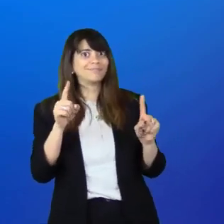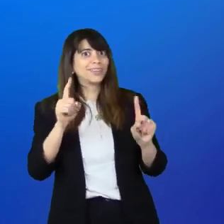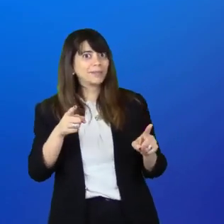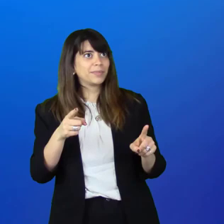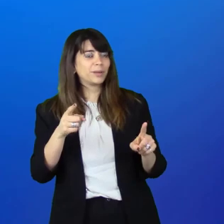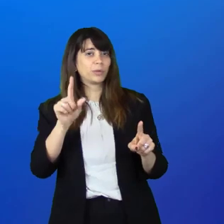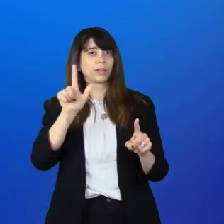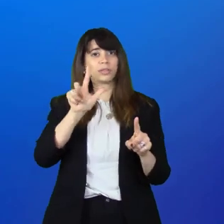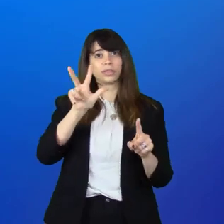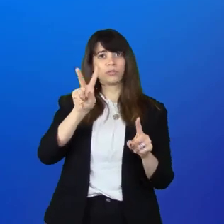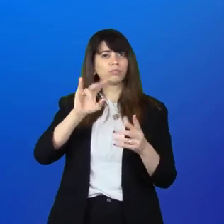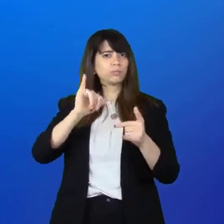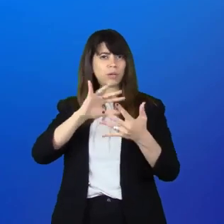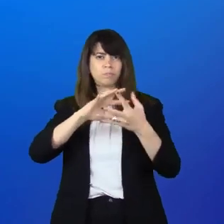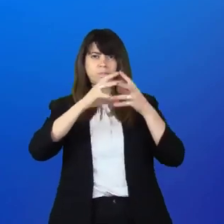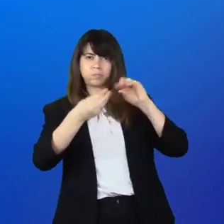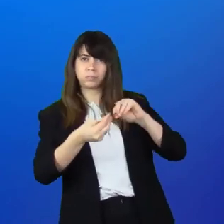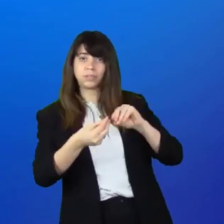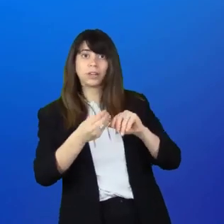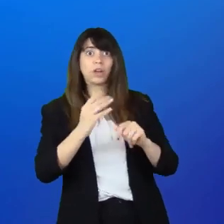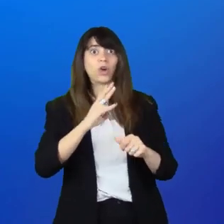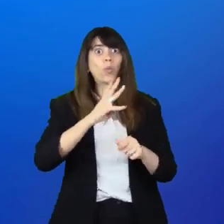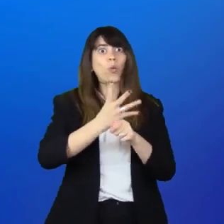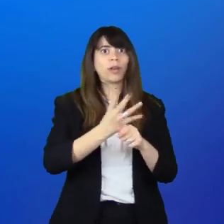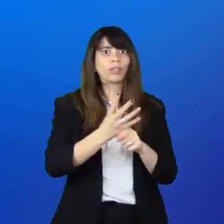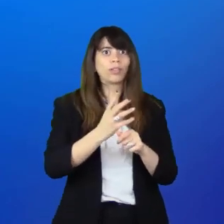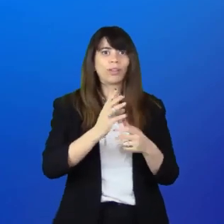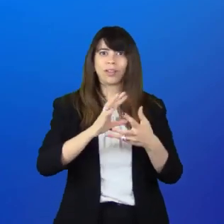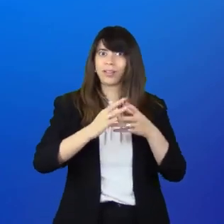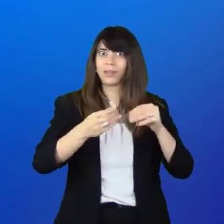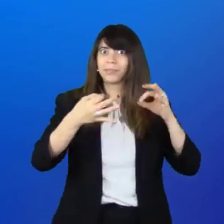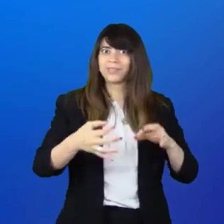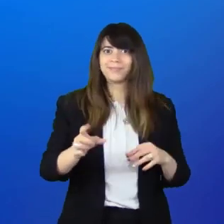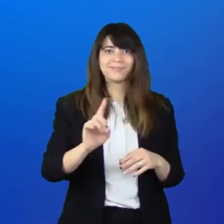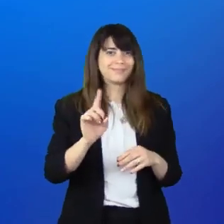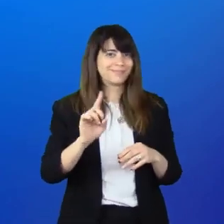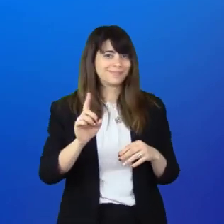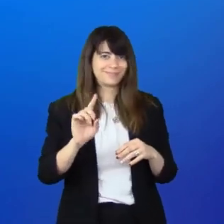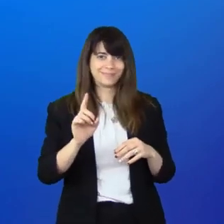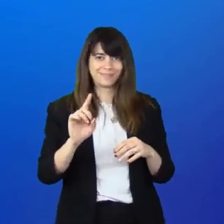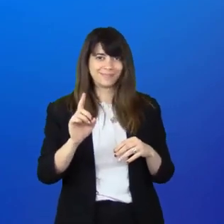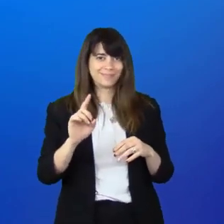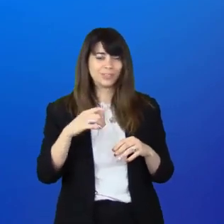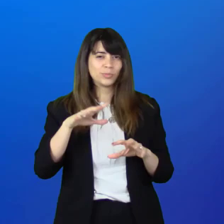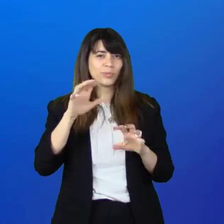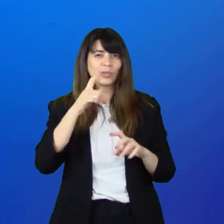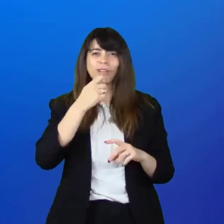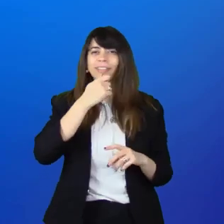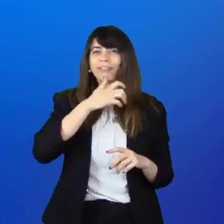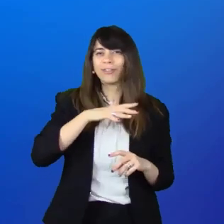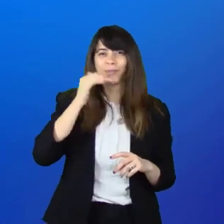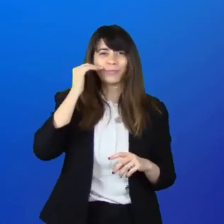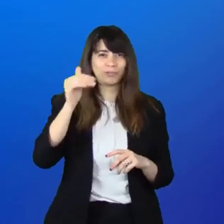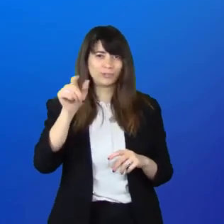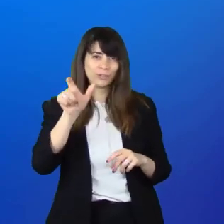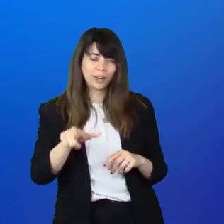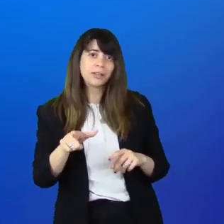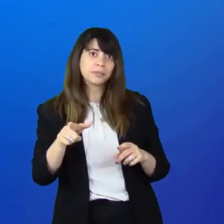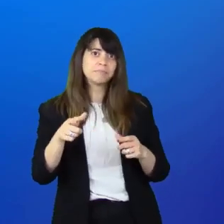ahí también fue distinto, porque el Liceo 32 ya estaba completamente adaptado al Liceo 32, pero en